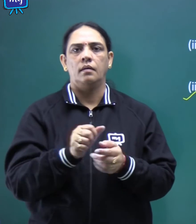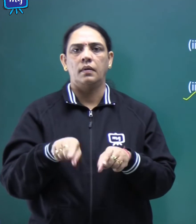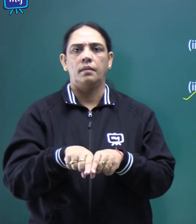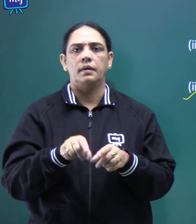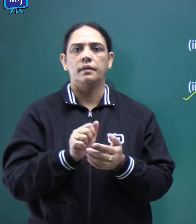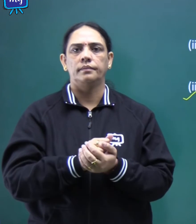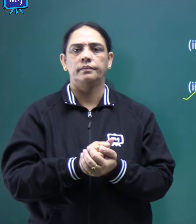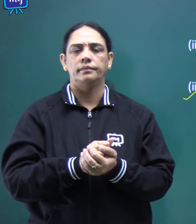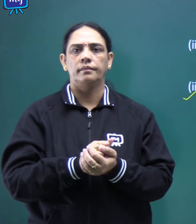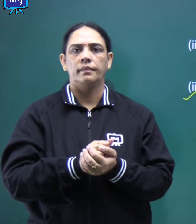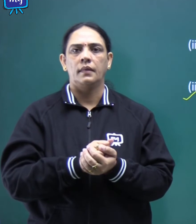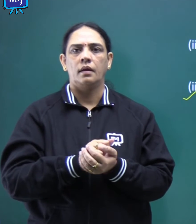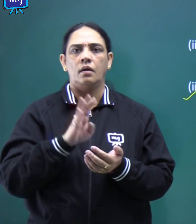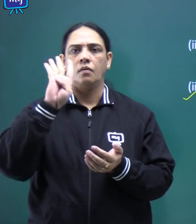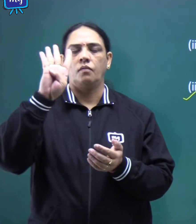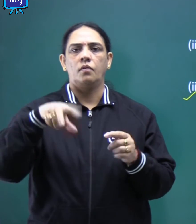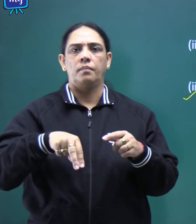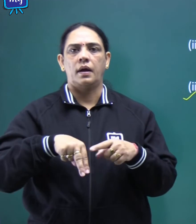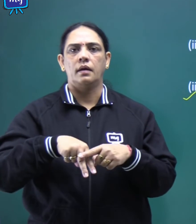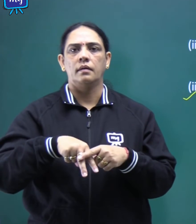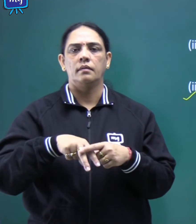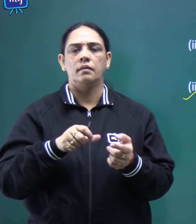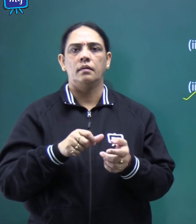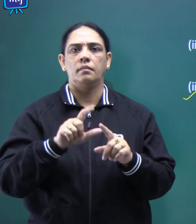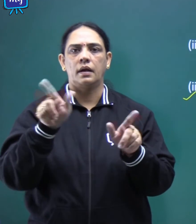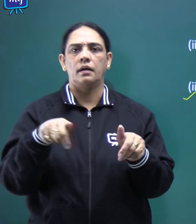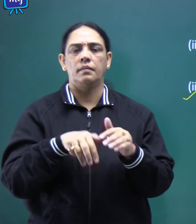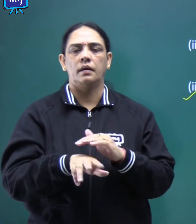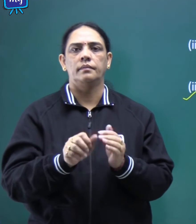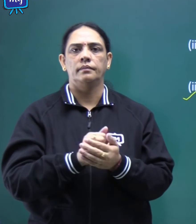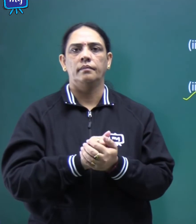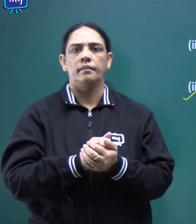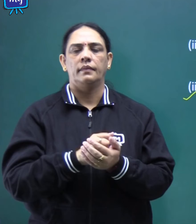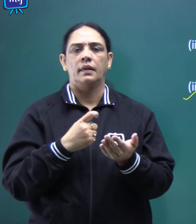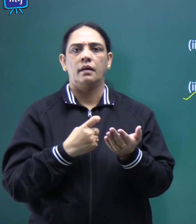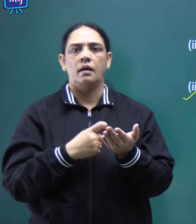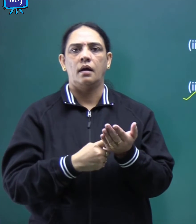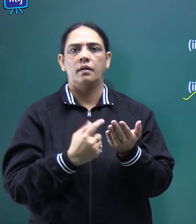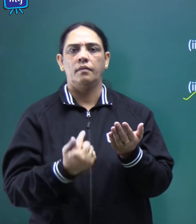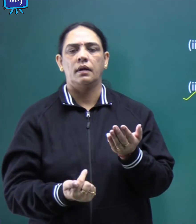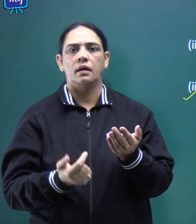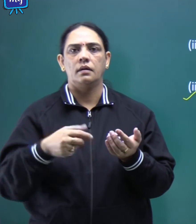बराबर 4 पाई ब्रैकेट में r1 का स्क्वायर